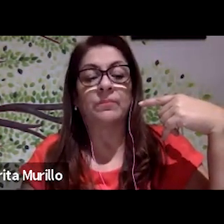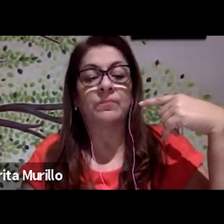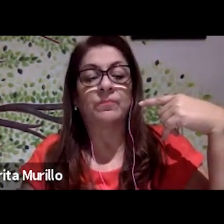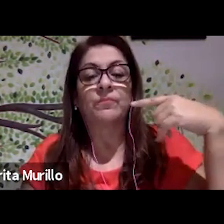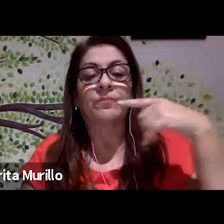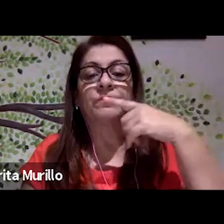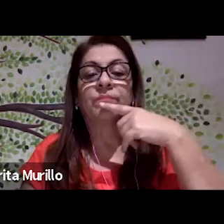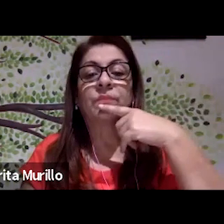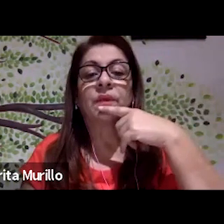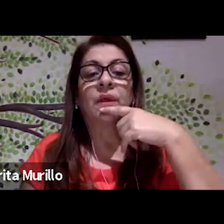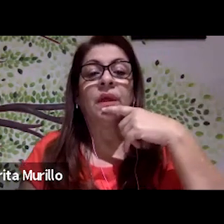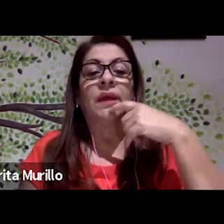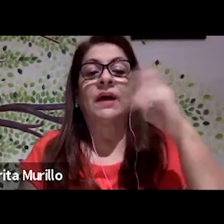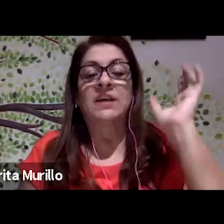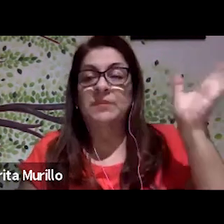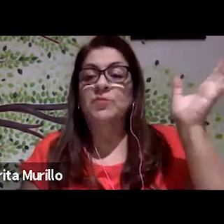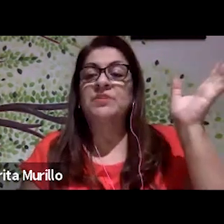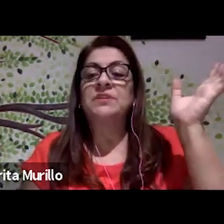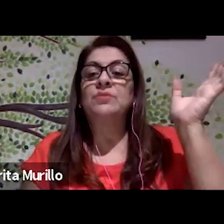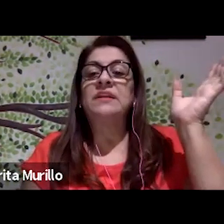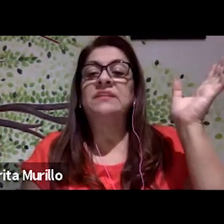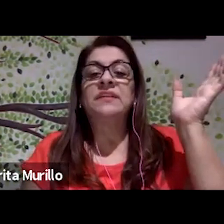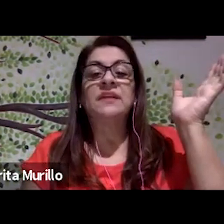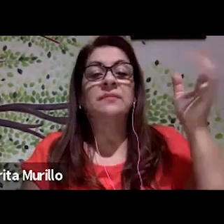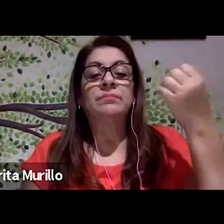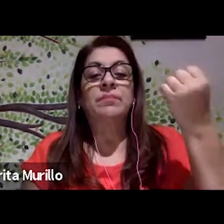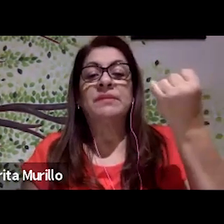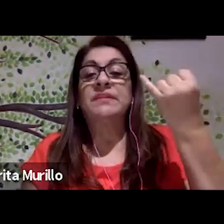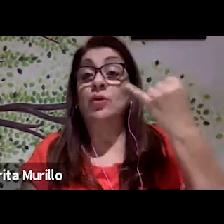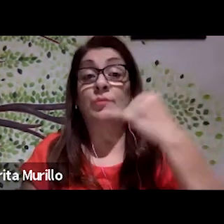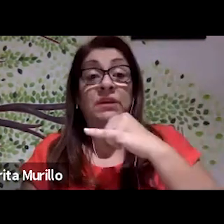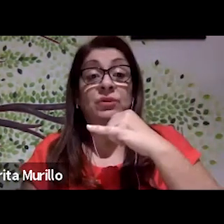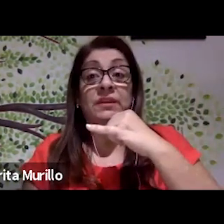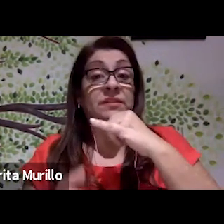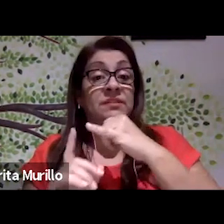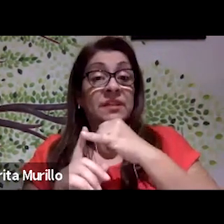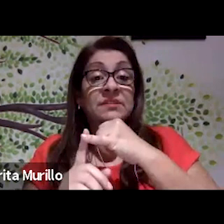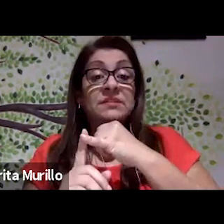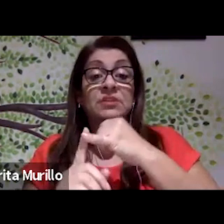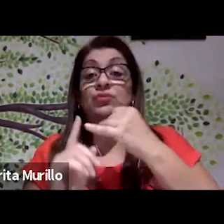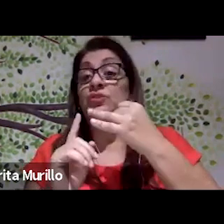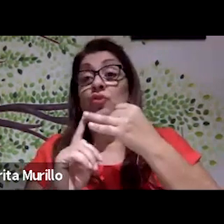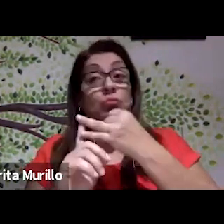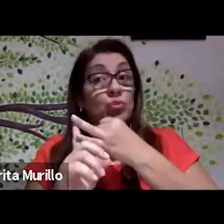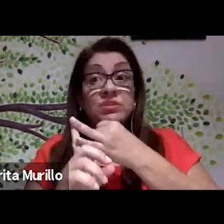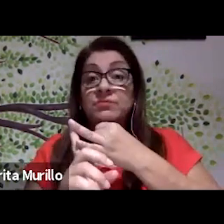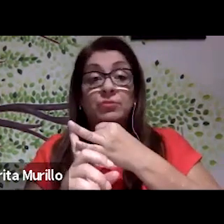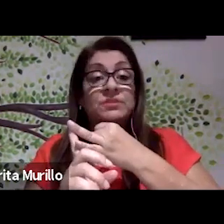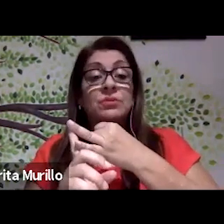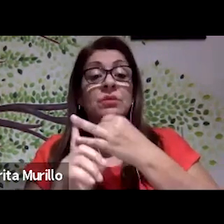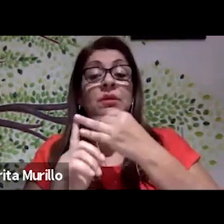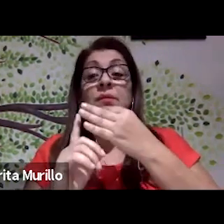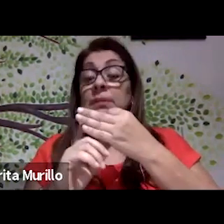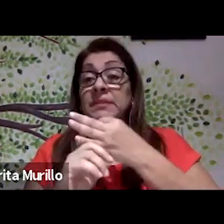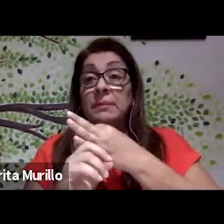alarma aspectos positivos del internet permite la comunicación a grandes distancias es un sitio con mucha